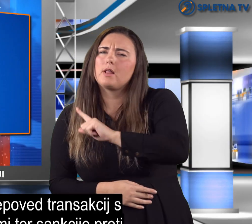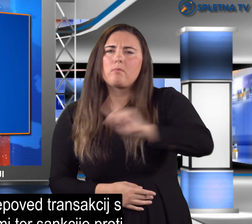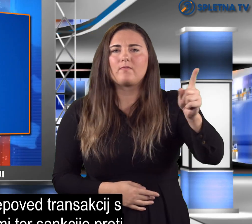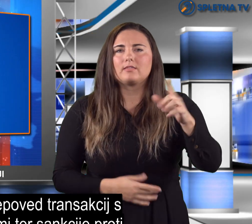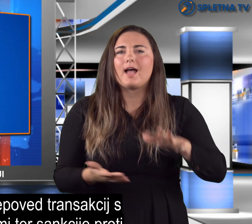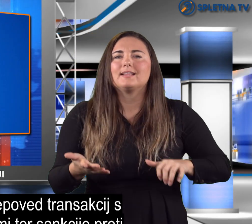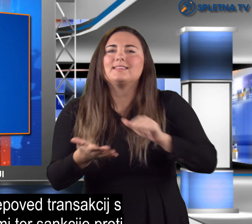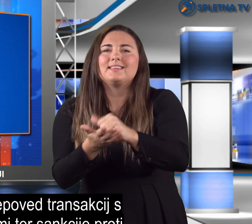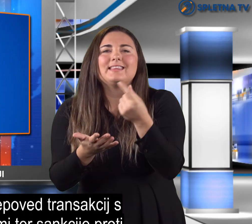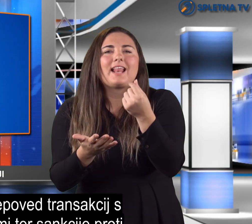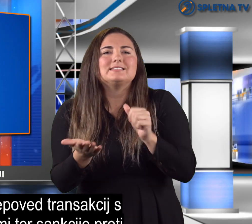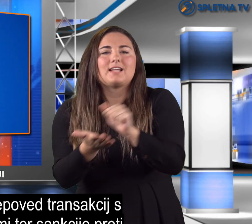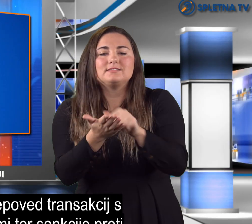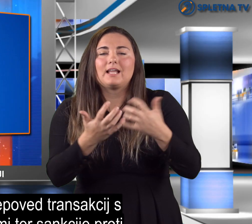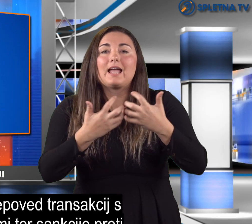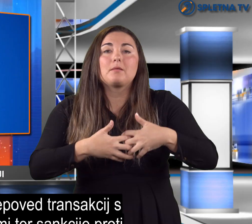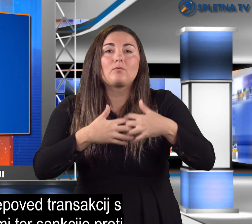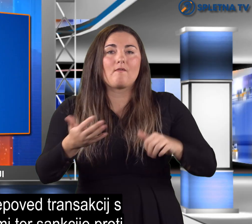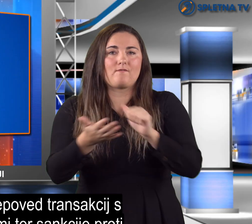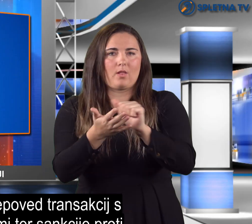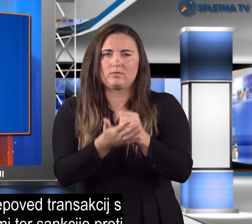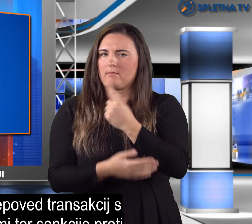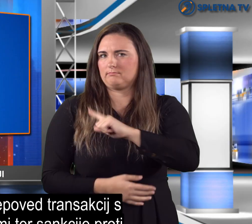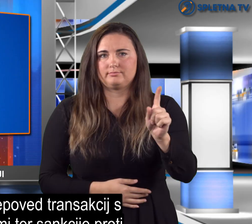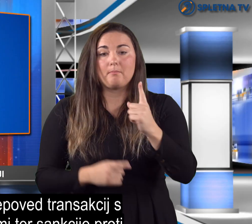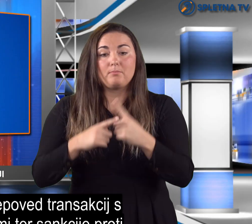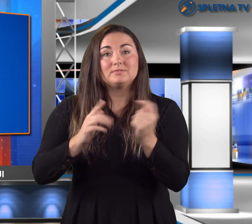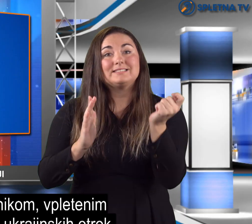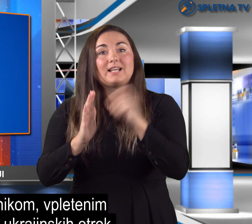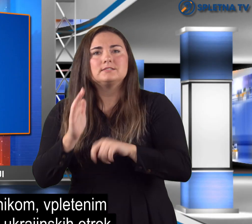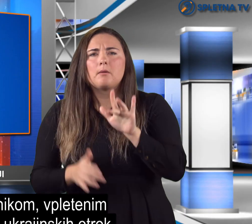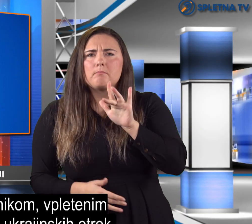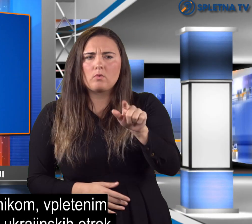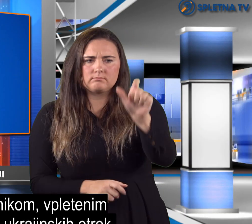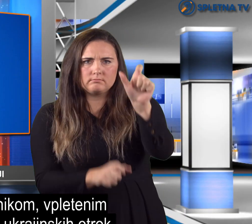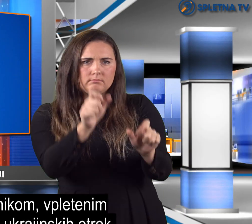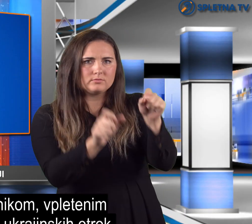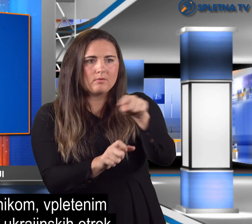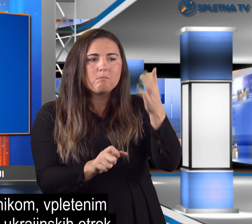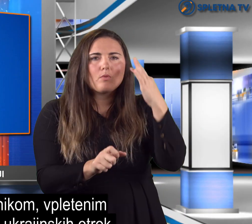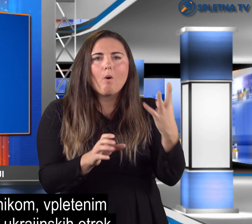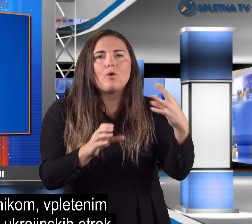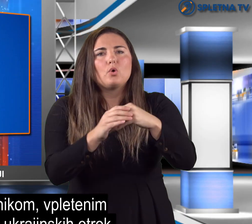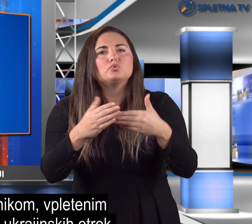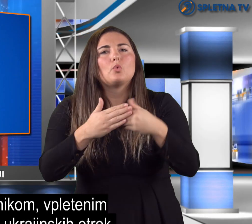ter sankcije proti posameznikom vpletenim v ugrabitve ukrajinskih otrok.